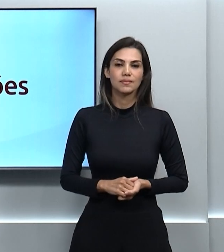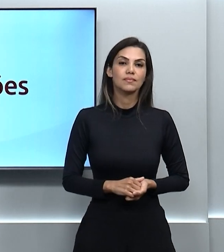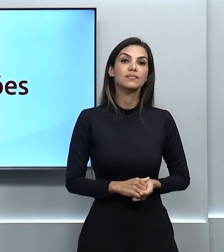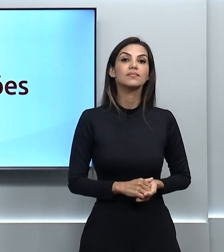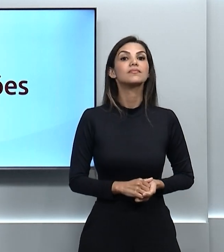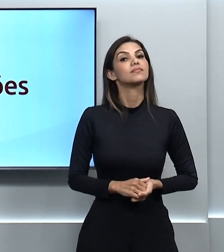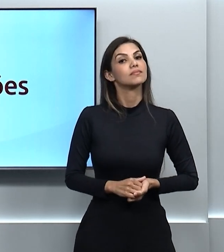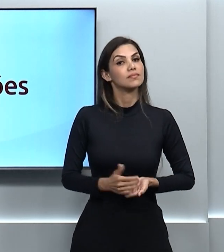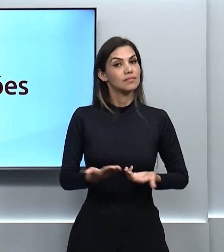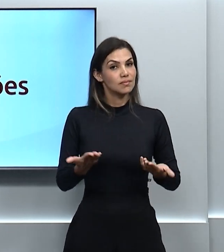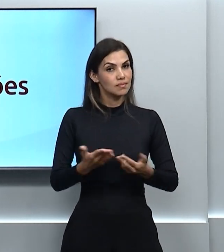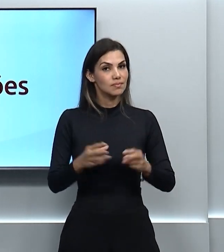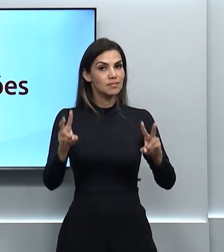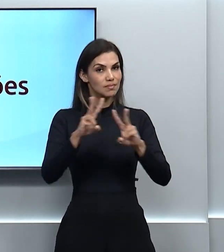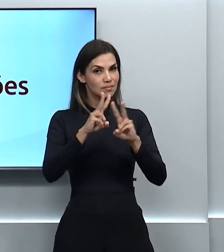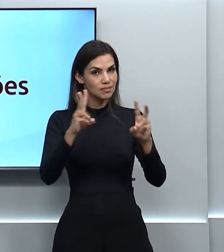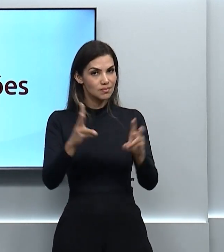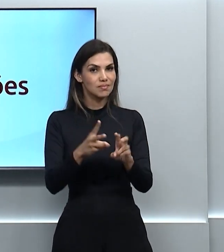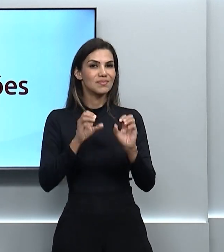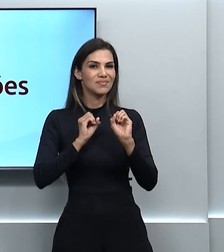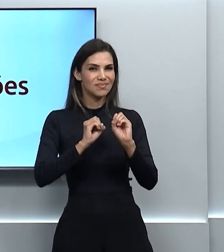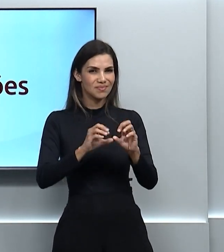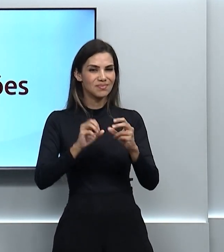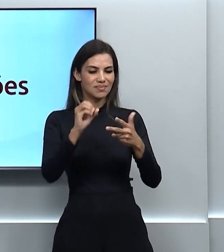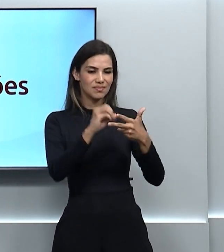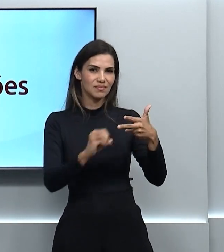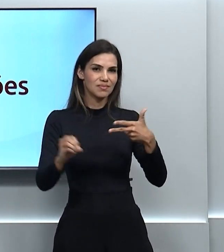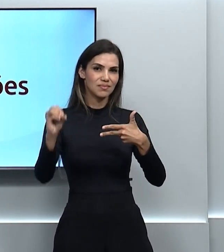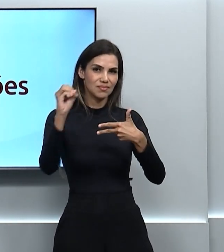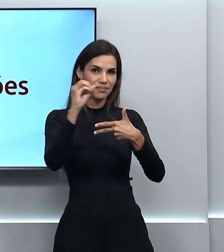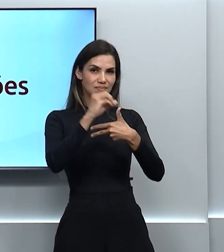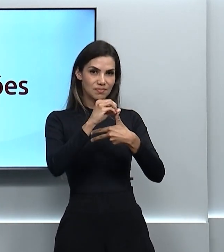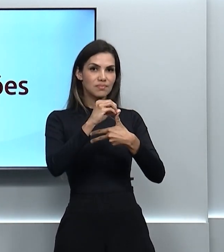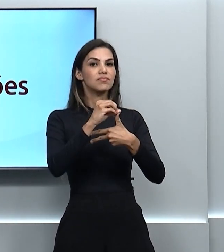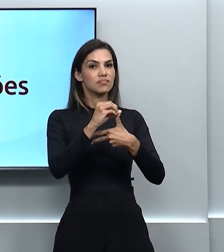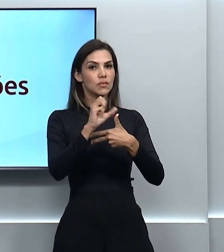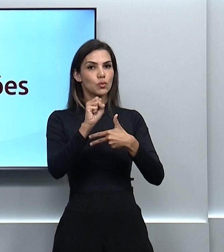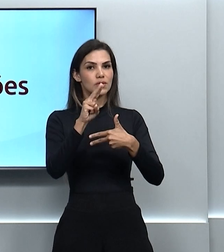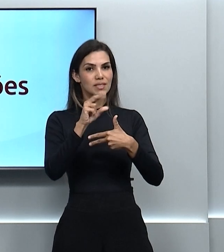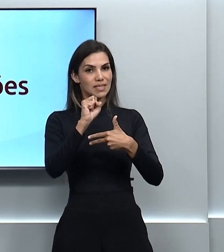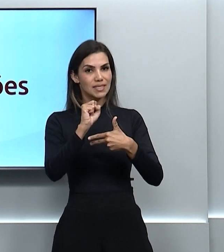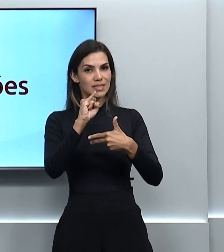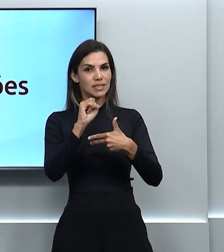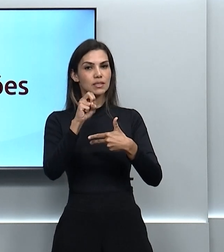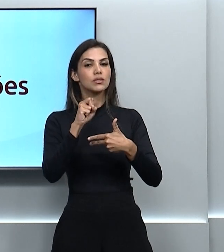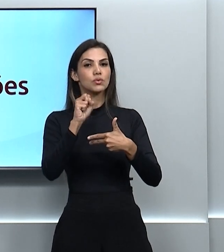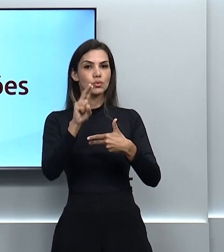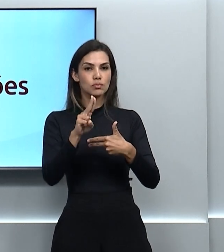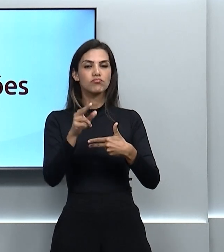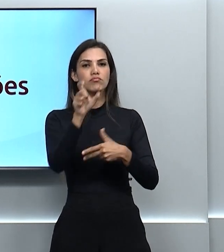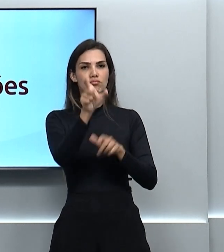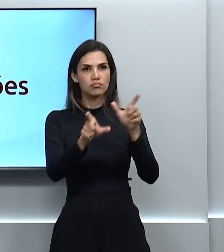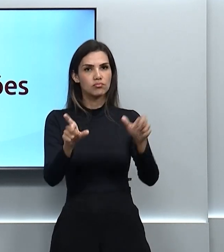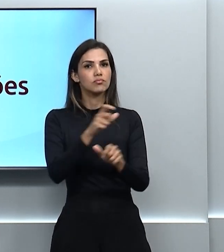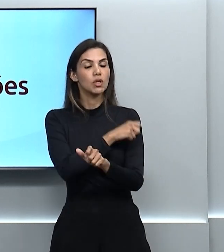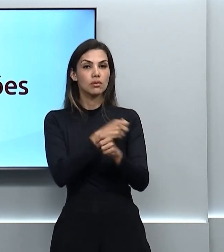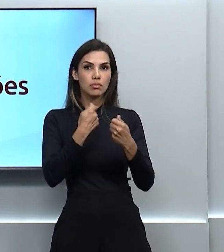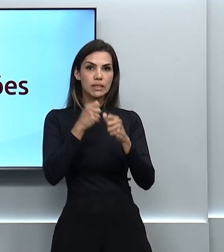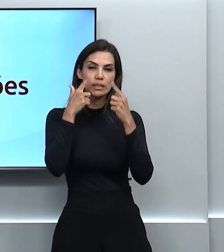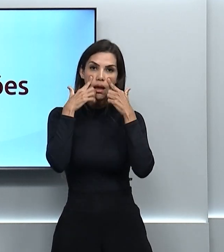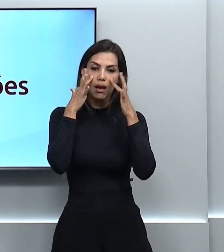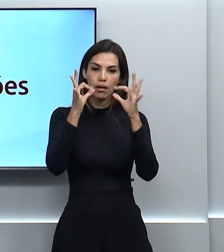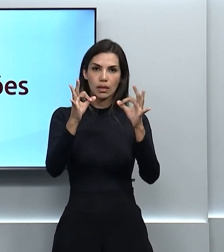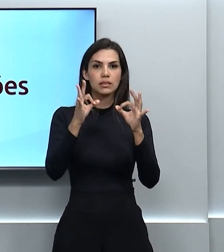E ainda falando sobre esse assunto, sobre o SISU, o Sistema de Seleção Unificada, os estudantes devem ficar atentos